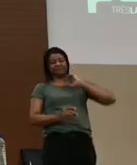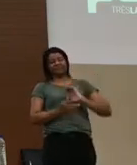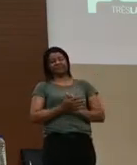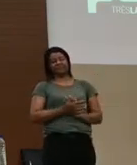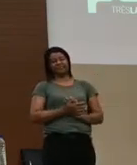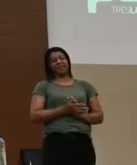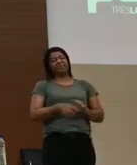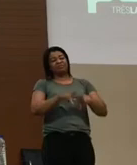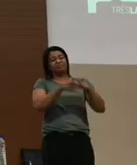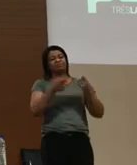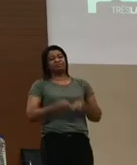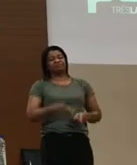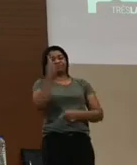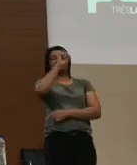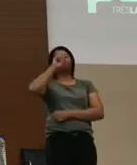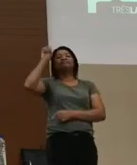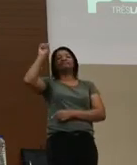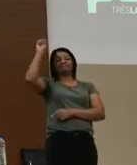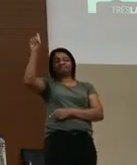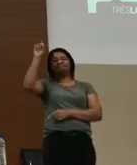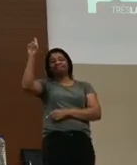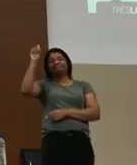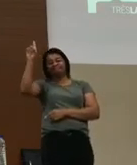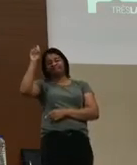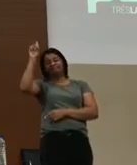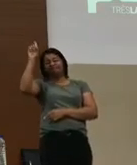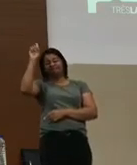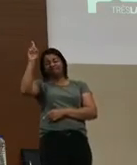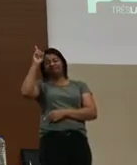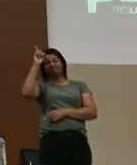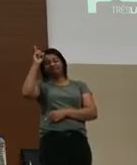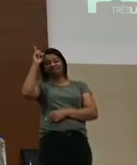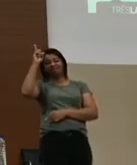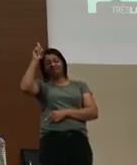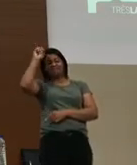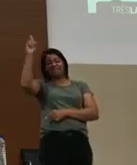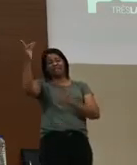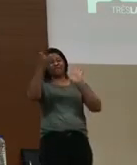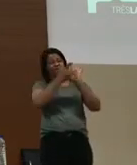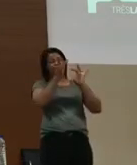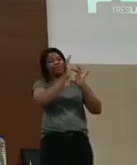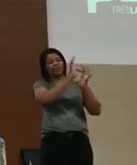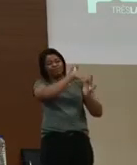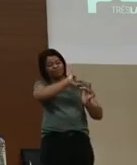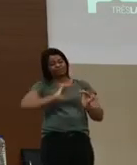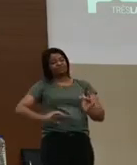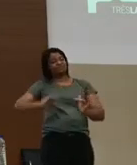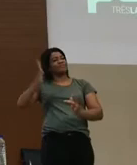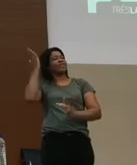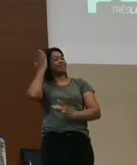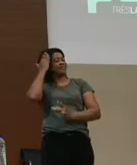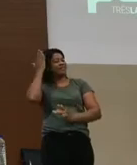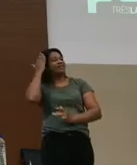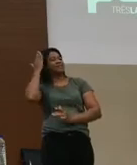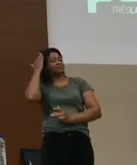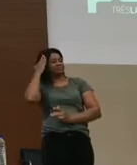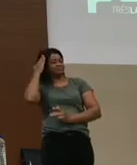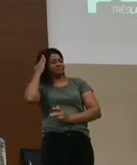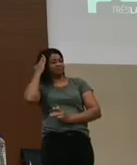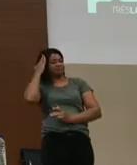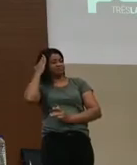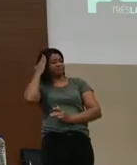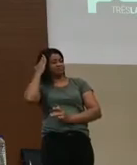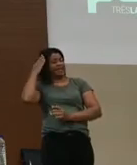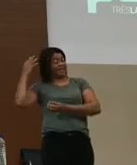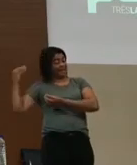Por isso que Deus, Ele atrela, o próprio Senhor Jesus, Ele não sabe, Ele atrela. Esse poder que nos é